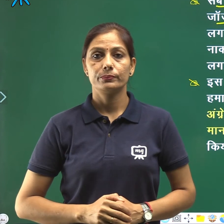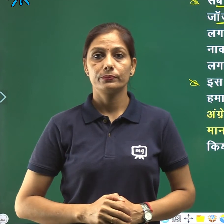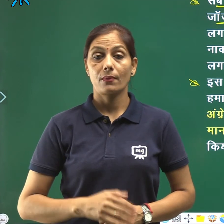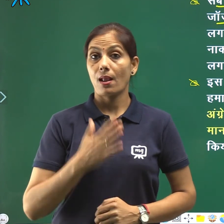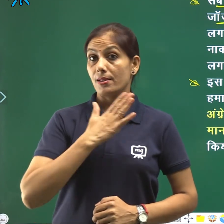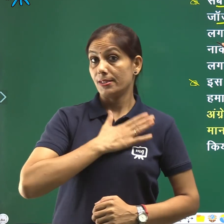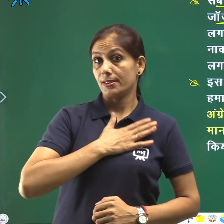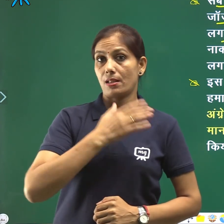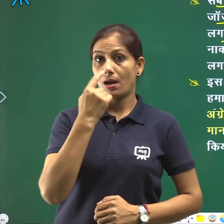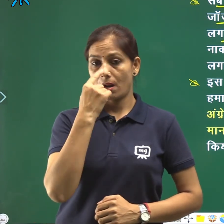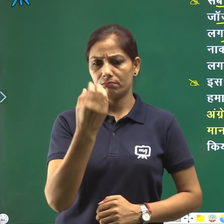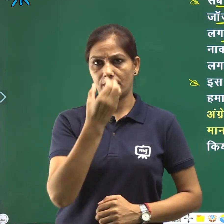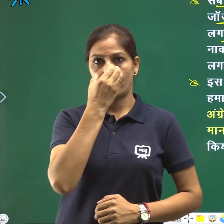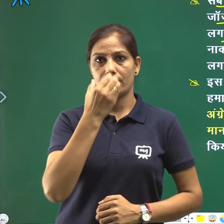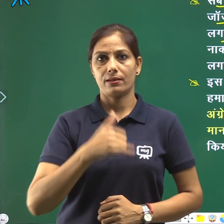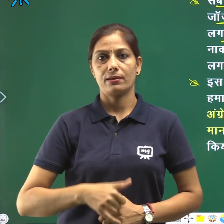जिंदा नाक लगाई गई है,